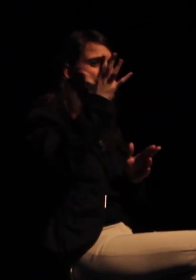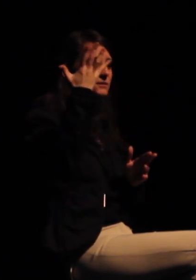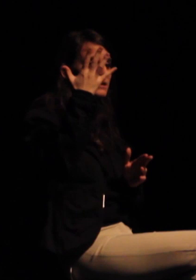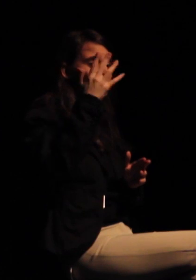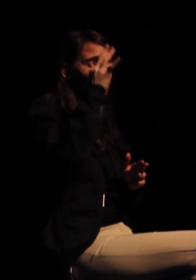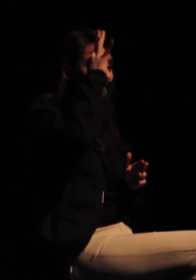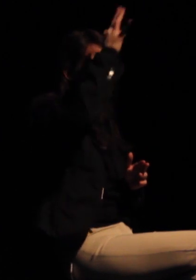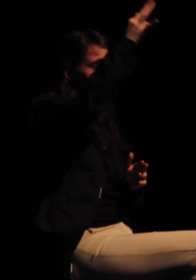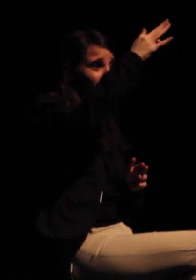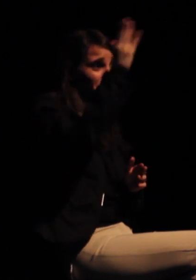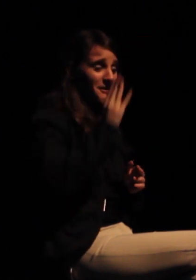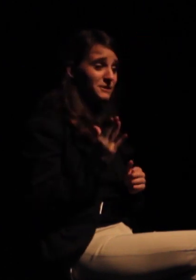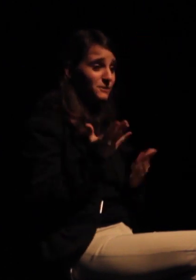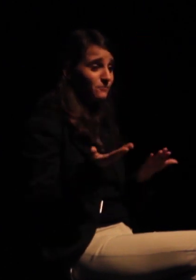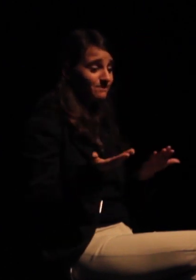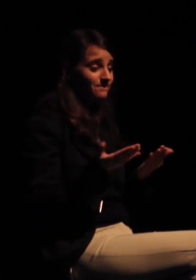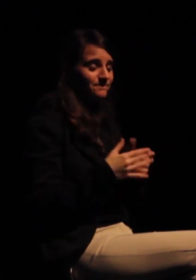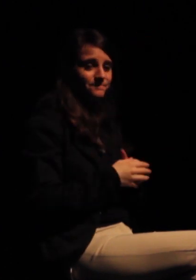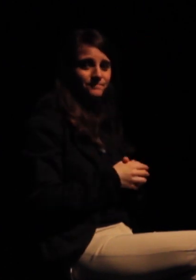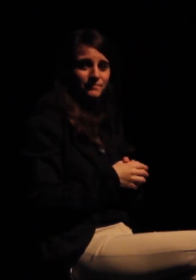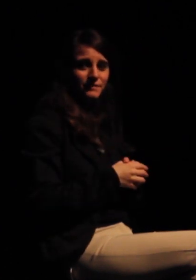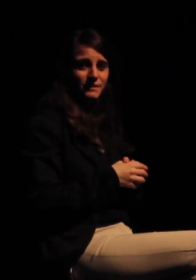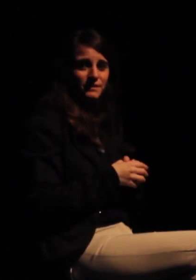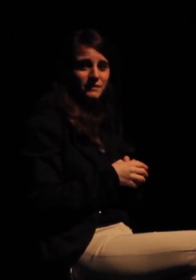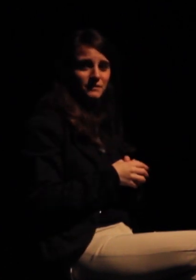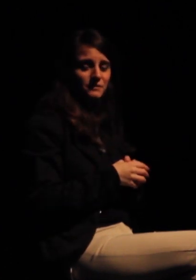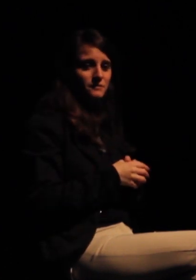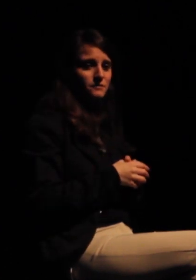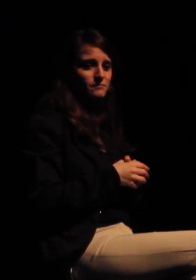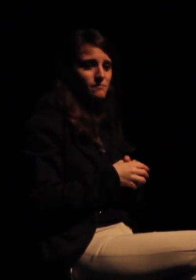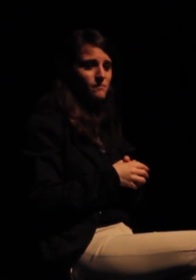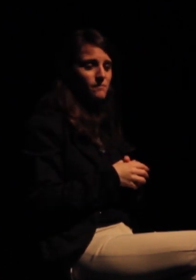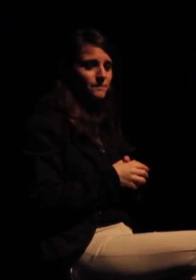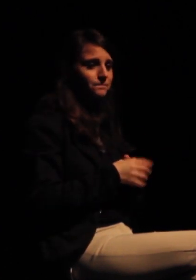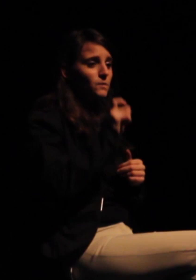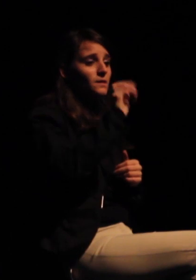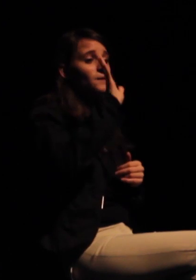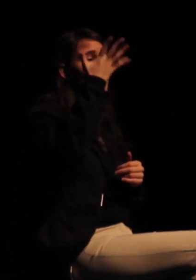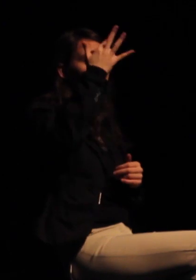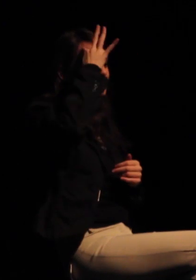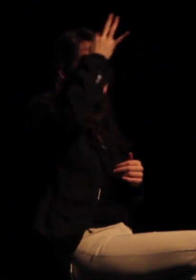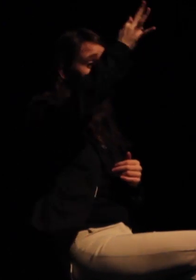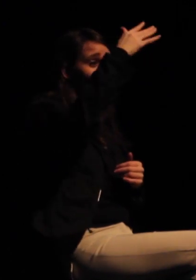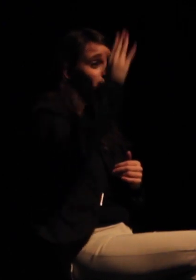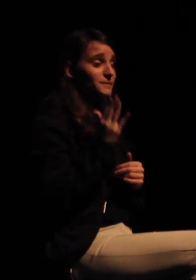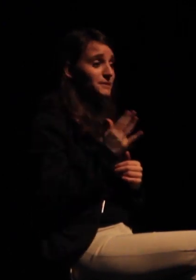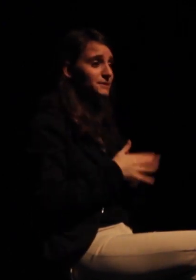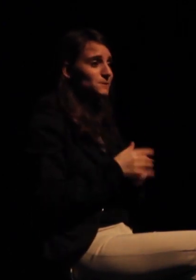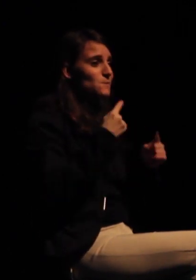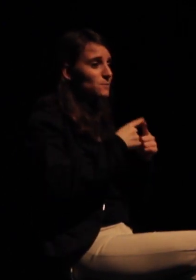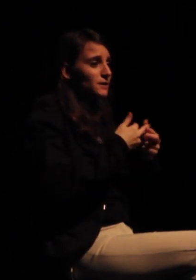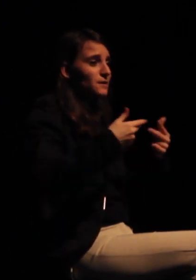com esse país nesse momento? O que vai ser esse país? Por que as